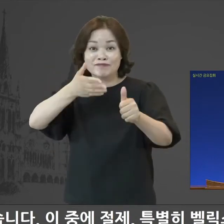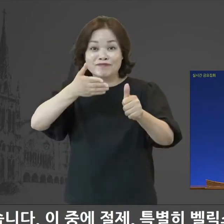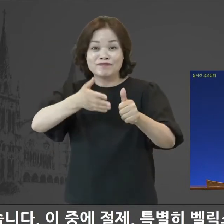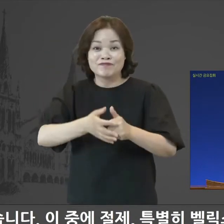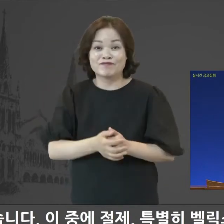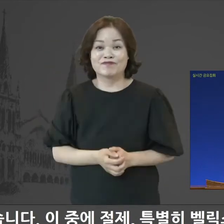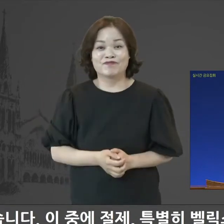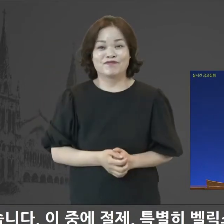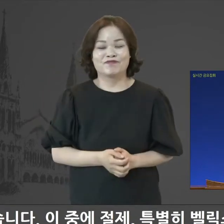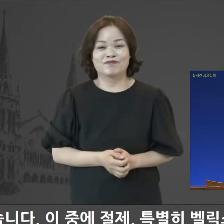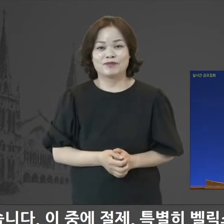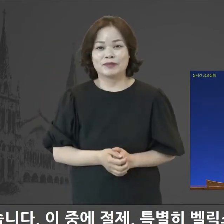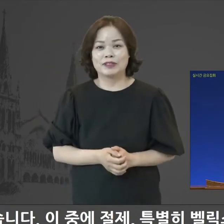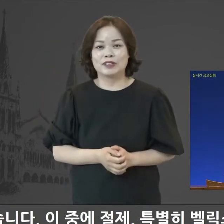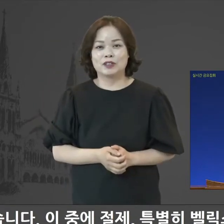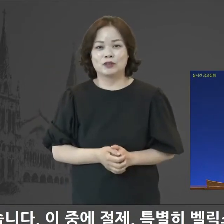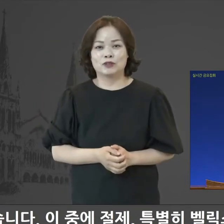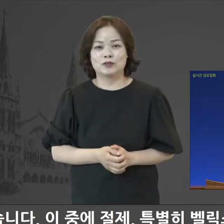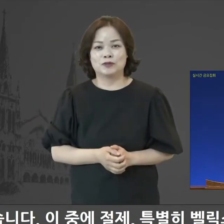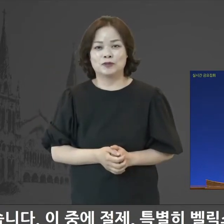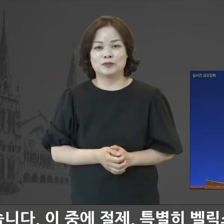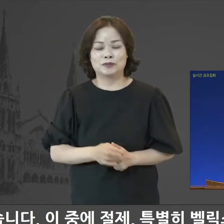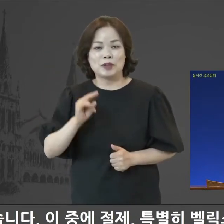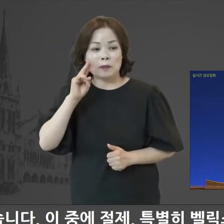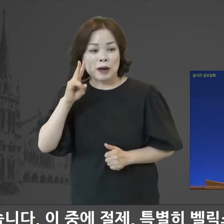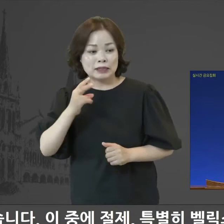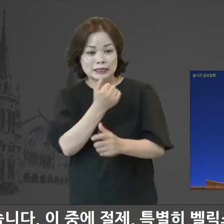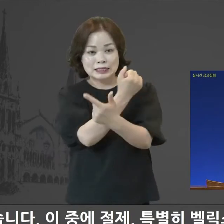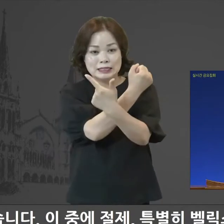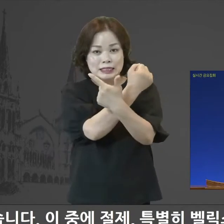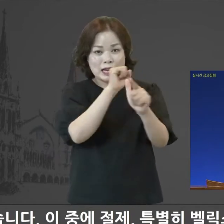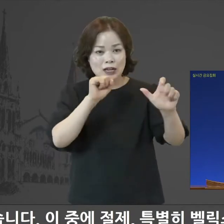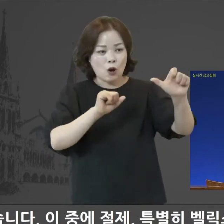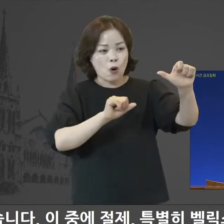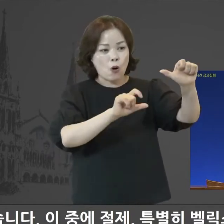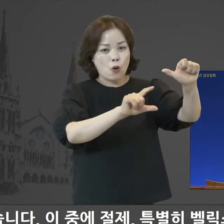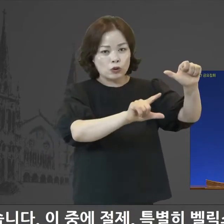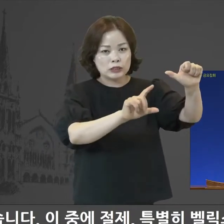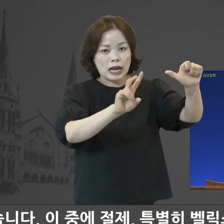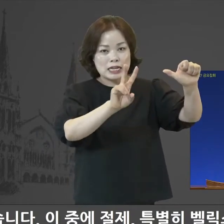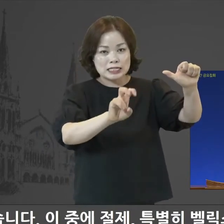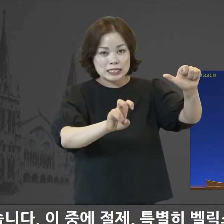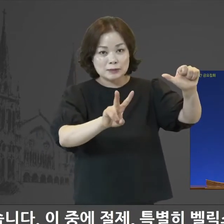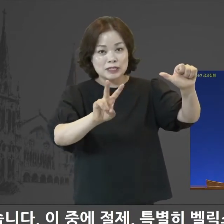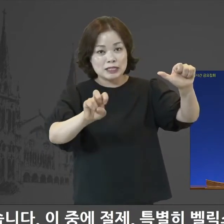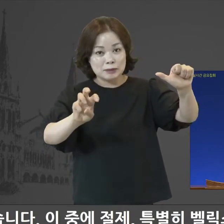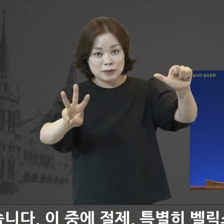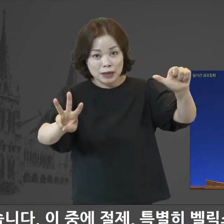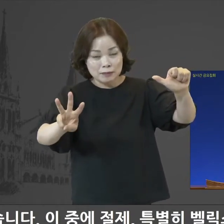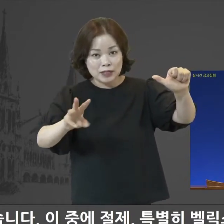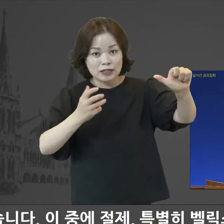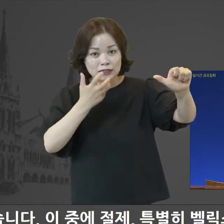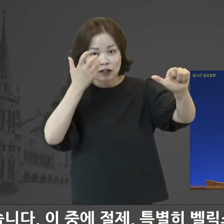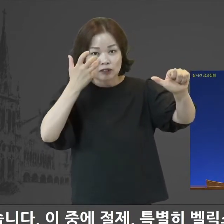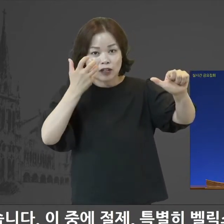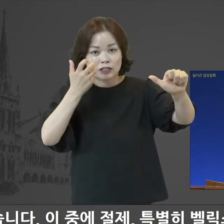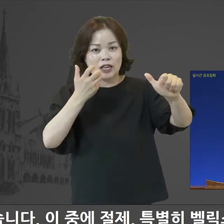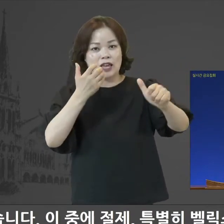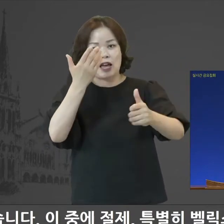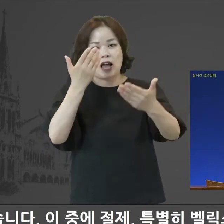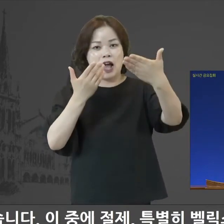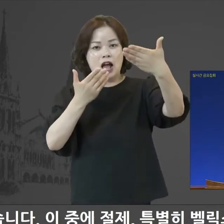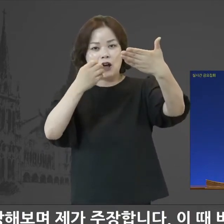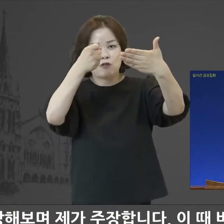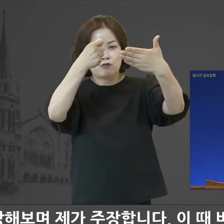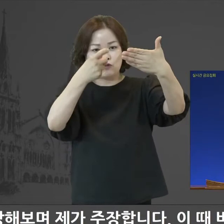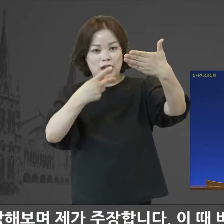것 같은데, 이때 바울이 갈라디아서 5장 22절 23절 아시죠? 성령의 9가지 열매,